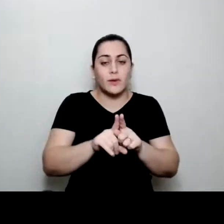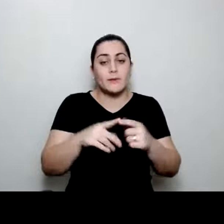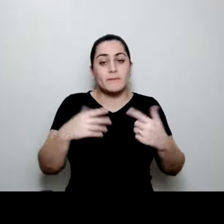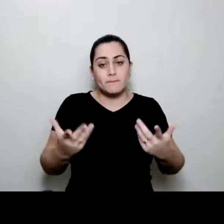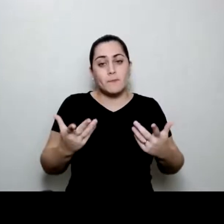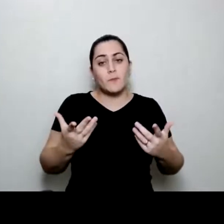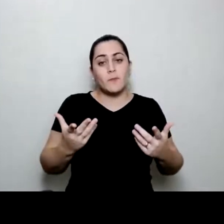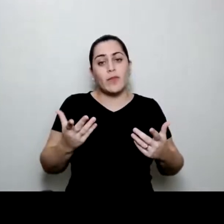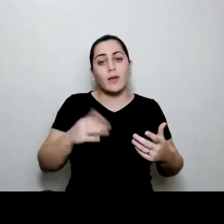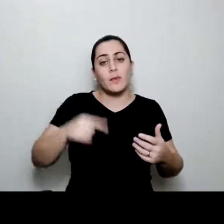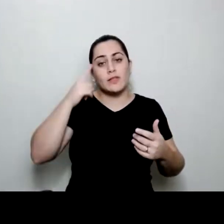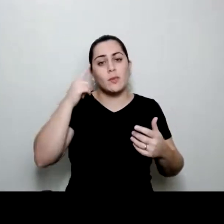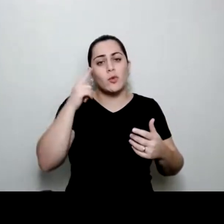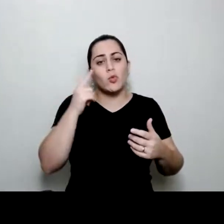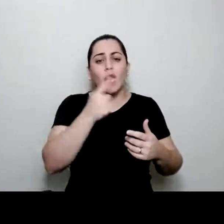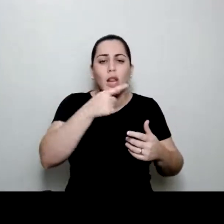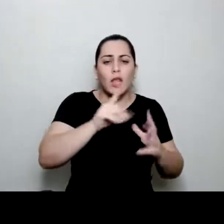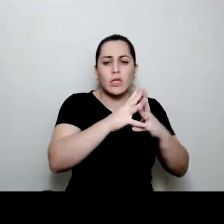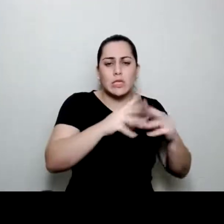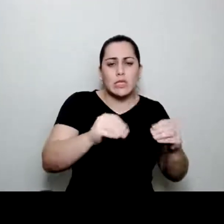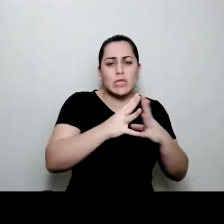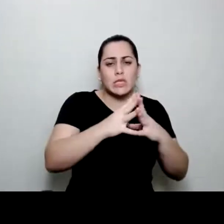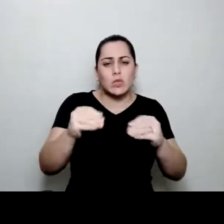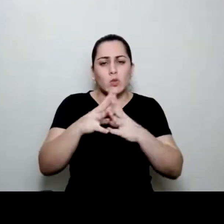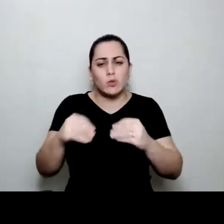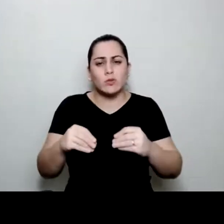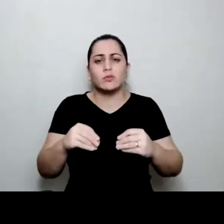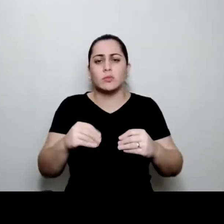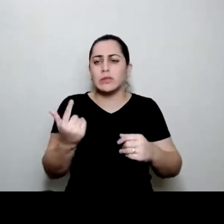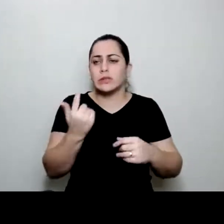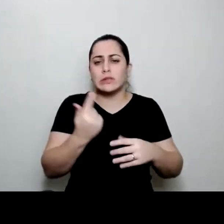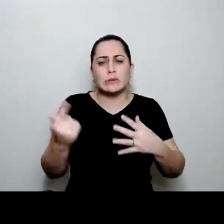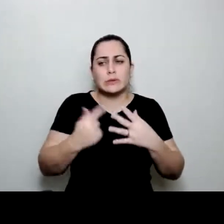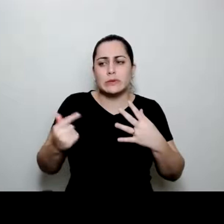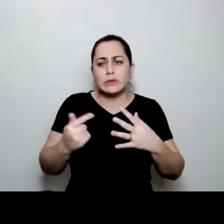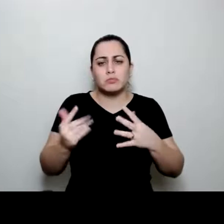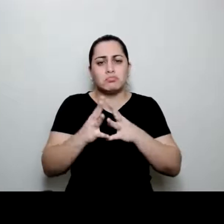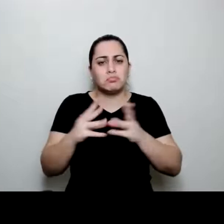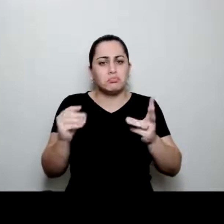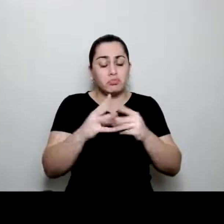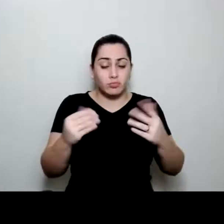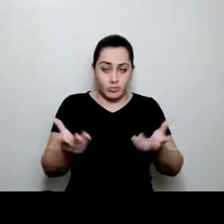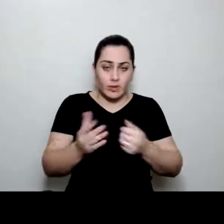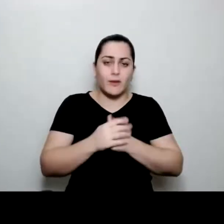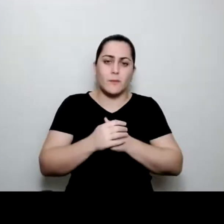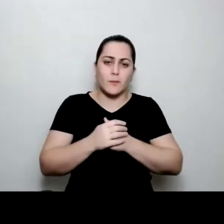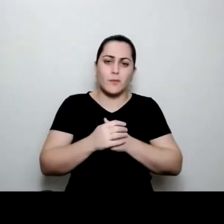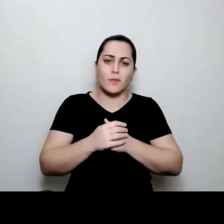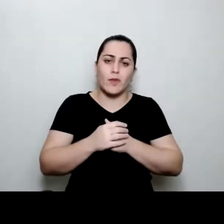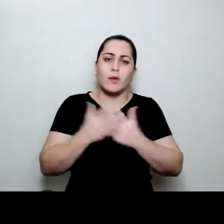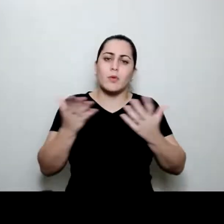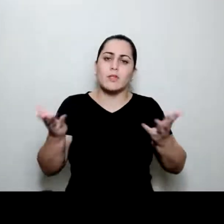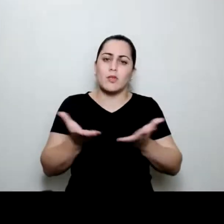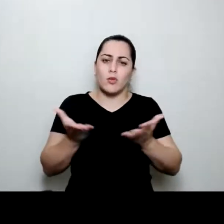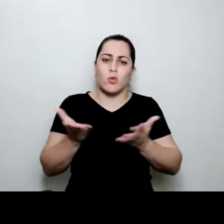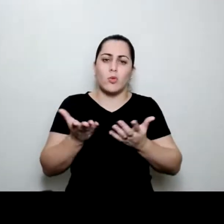nesse contexto de desaparecimento de línguas a um ritmo semanal, né? Mas o ponto que eu estou